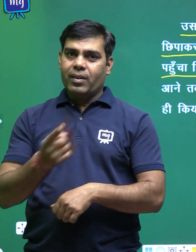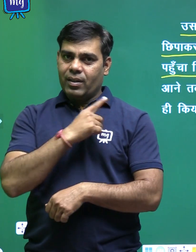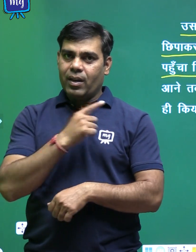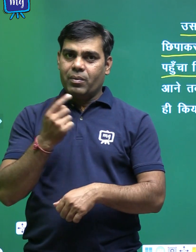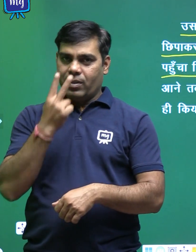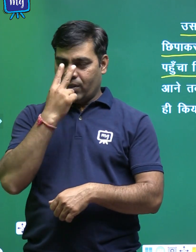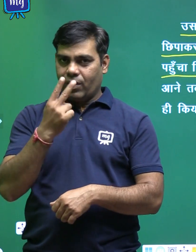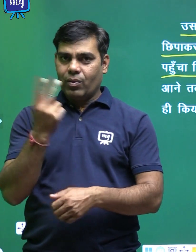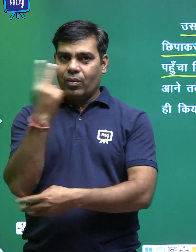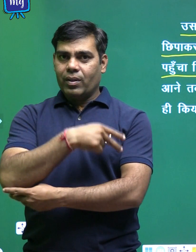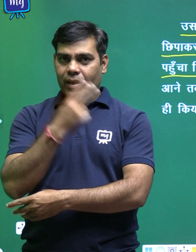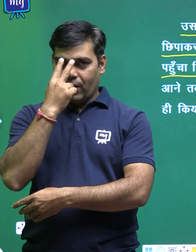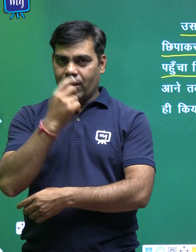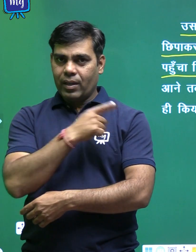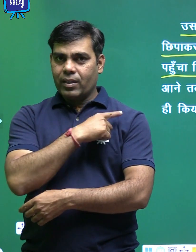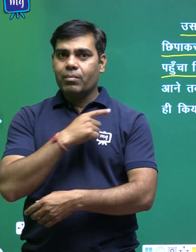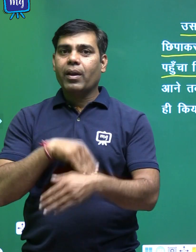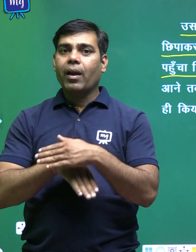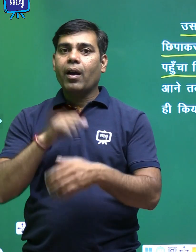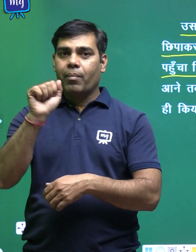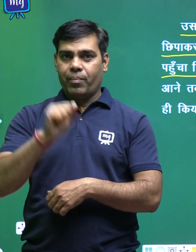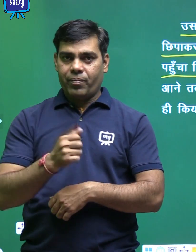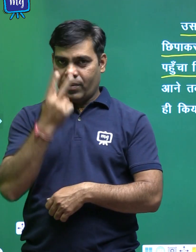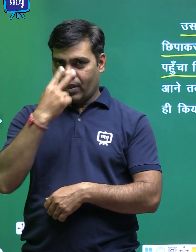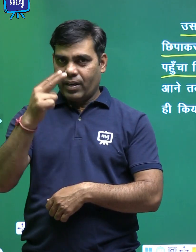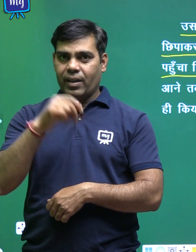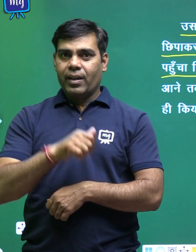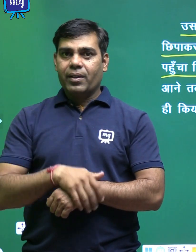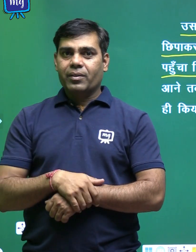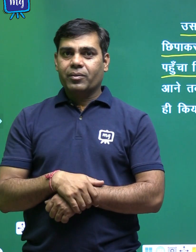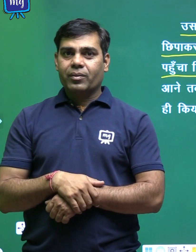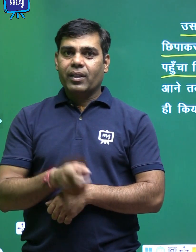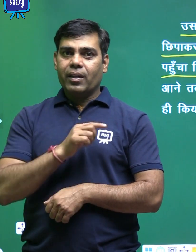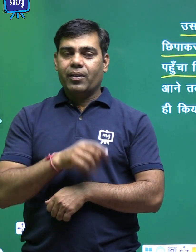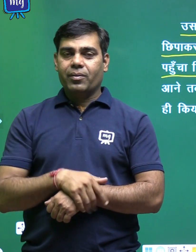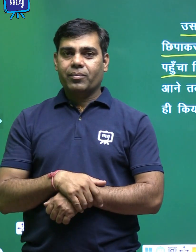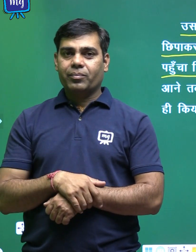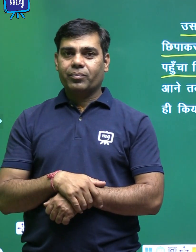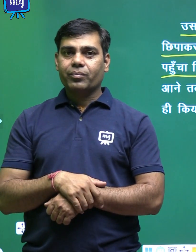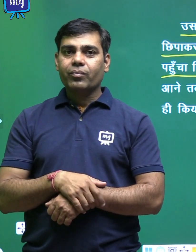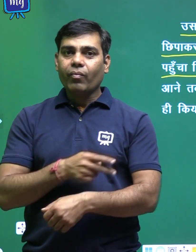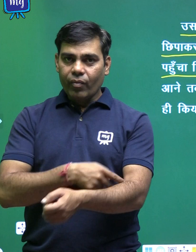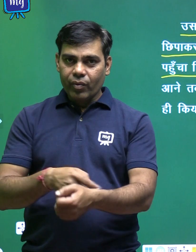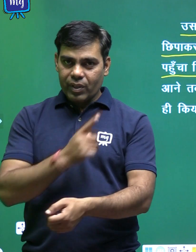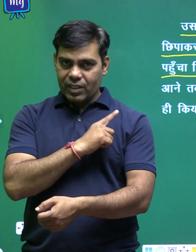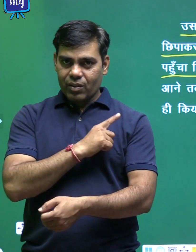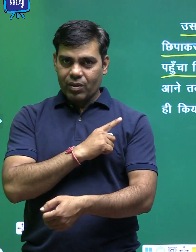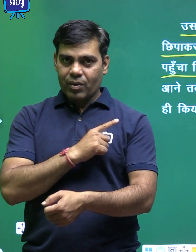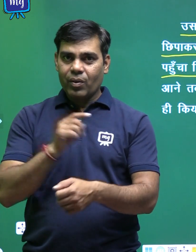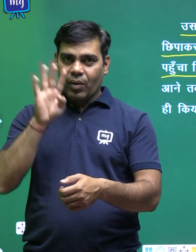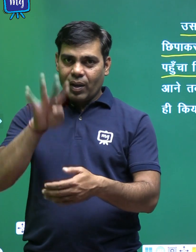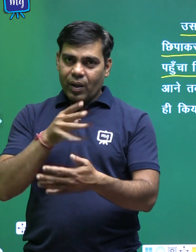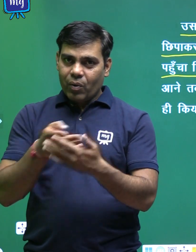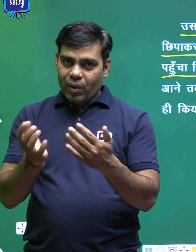इस चित्र को देखें। इसमें आप देख रहे हैं कि उदय सिंह को एक टोकरे